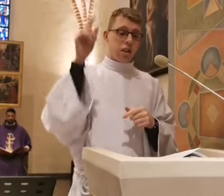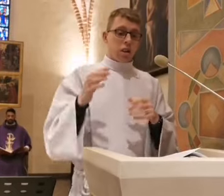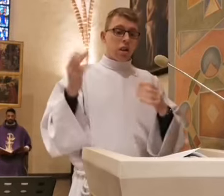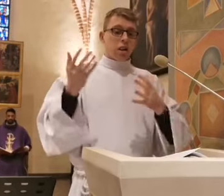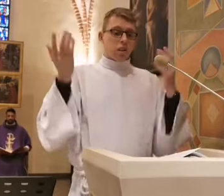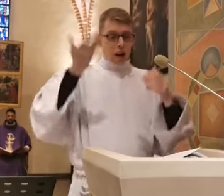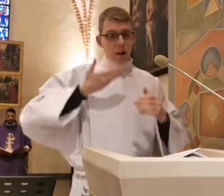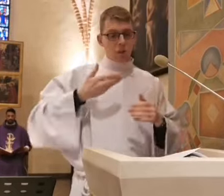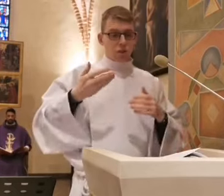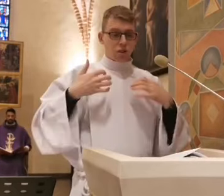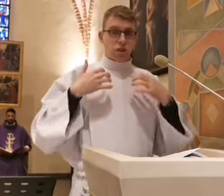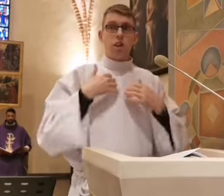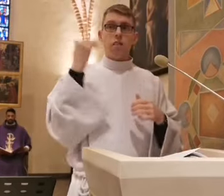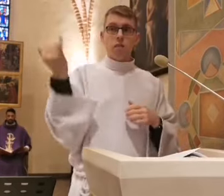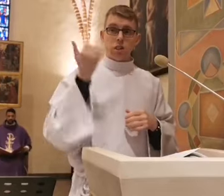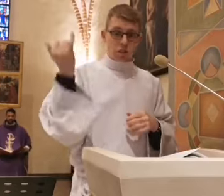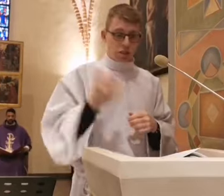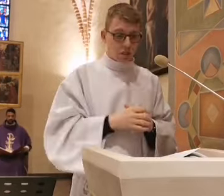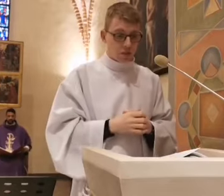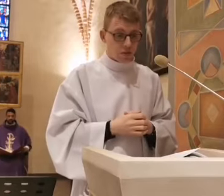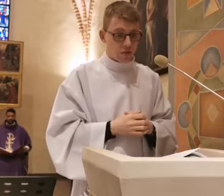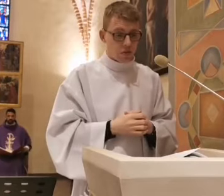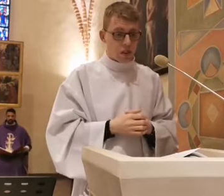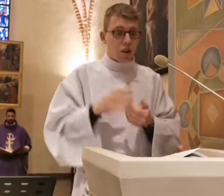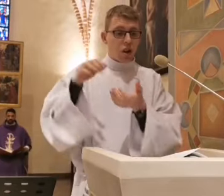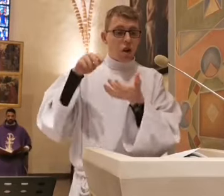Panie, dają życie wieczne.